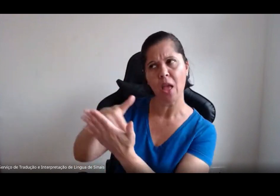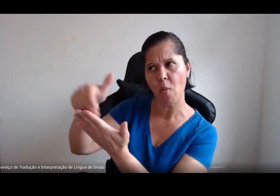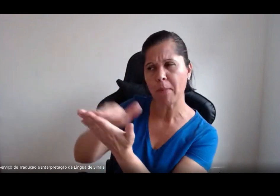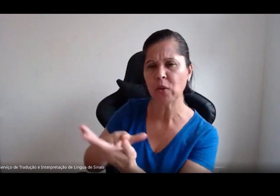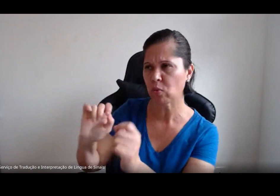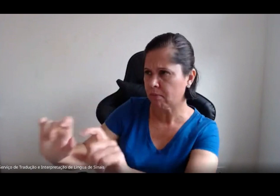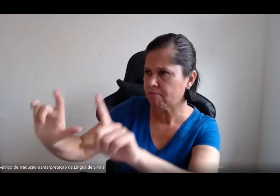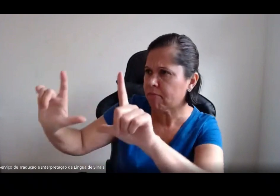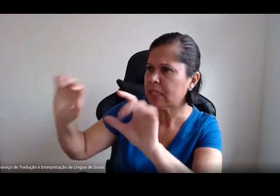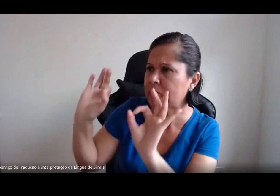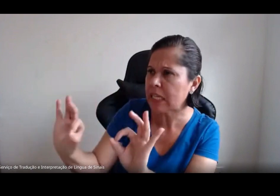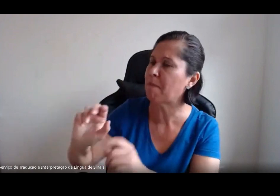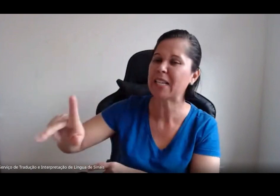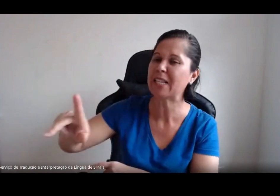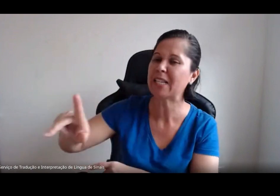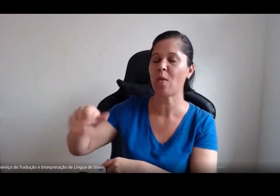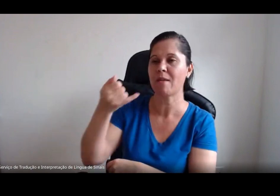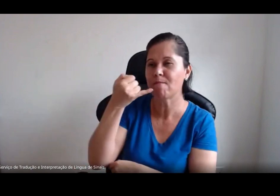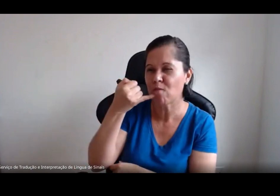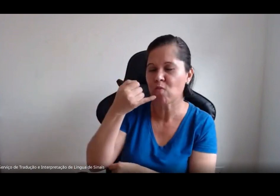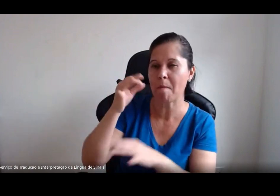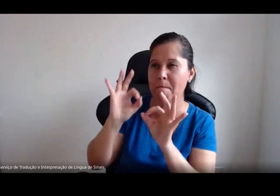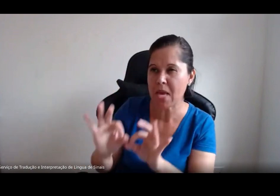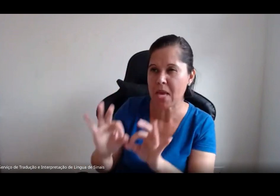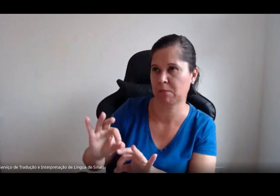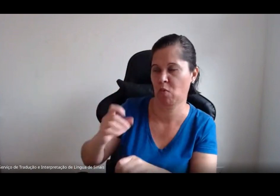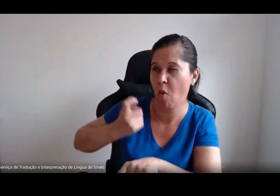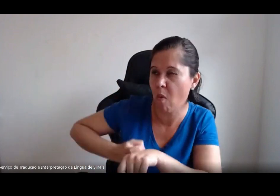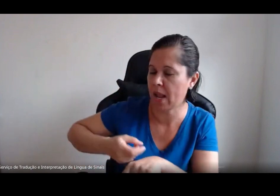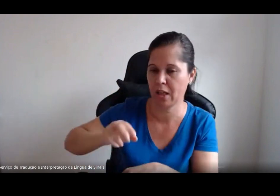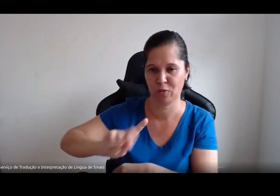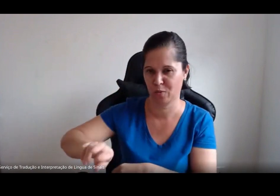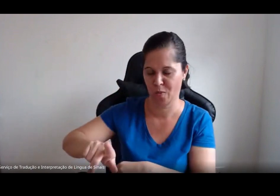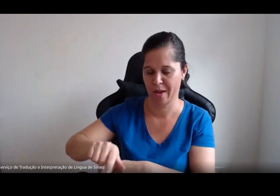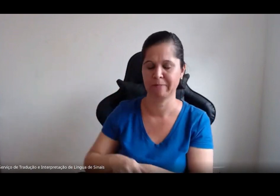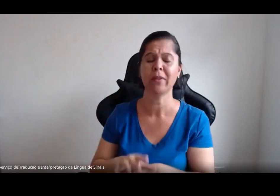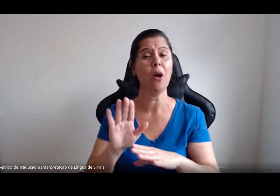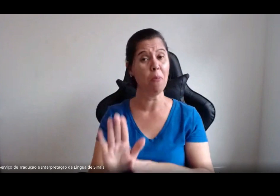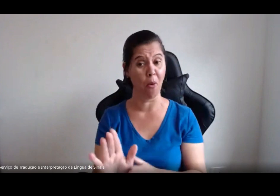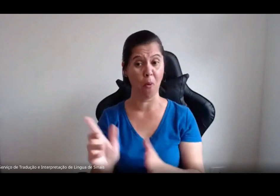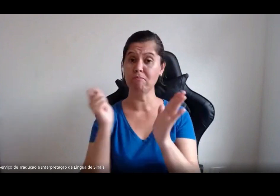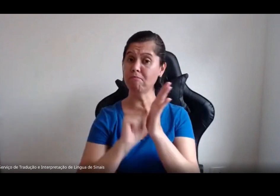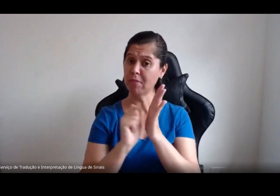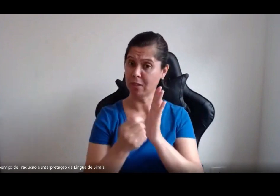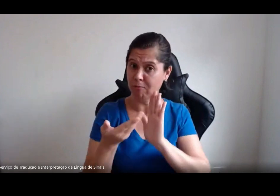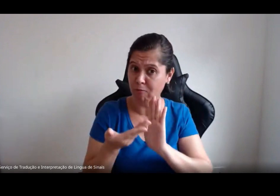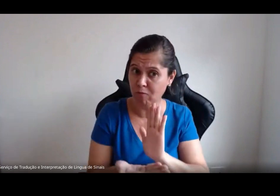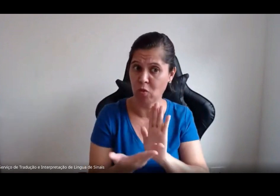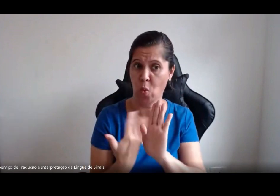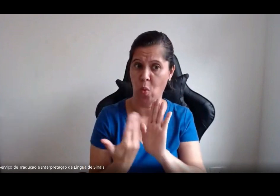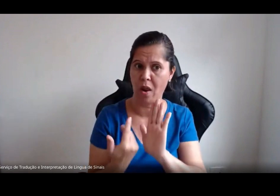pintura, a representação, sim, mas não um objeto concreto, né, gente? Bom, no caso da epígrafe de